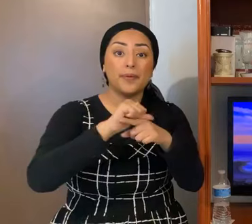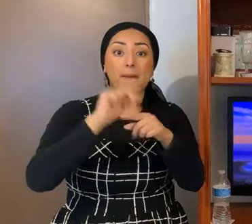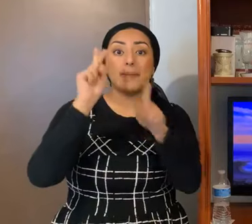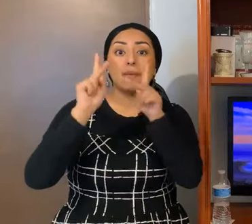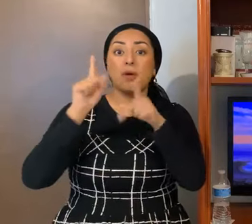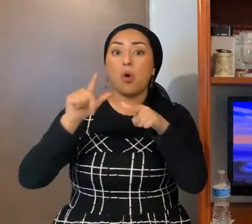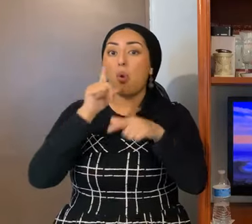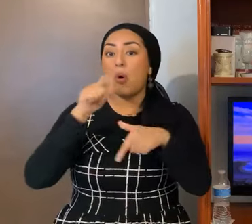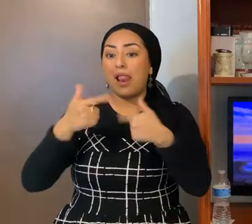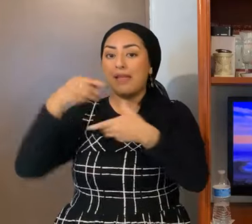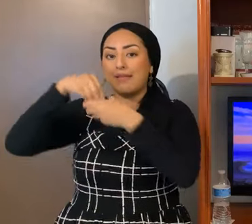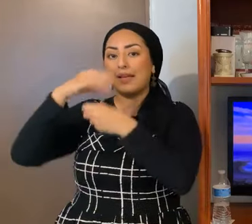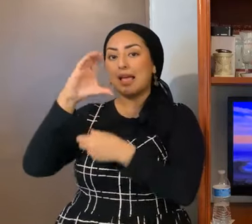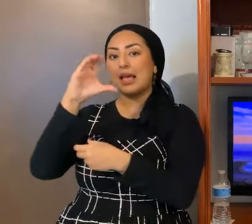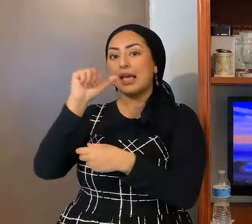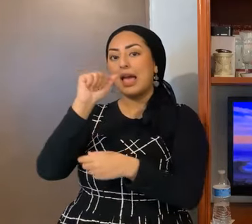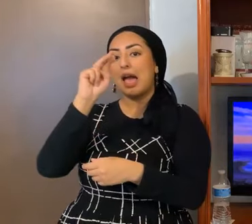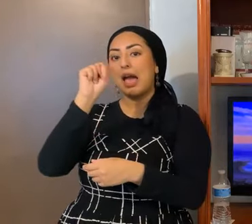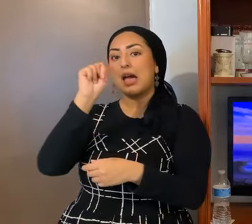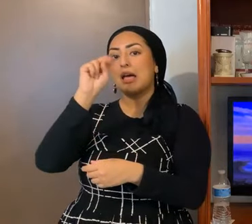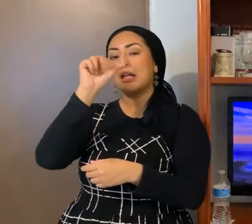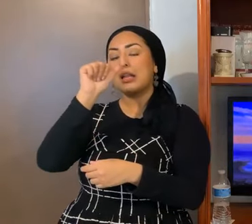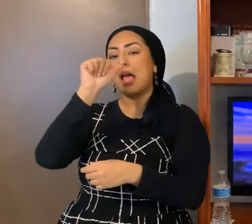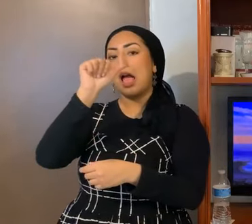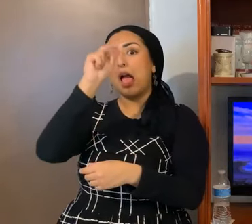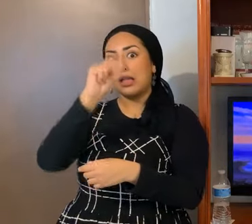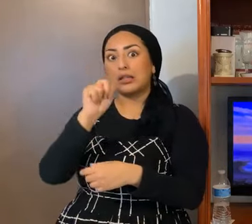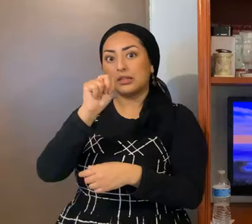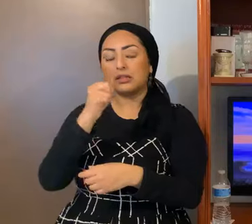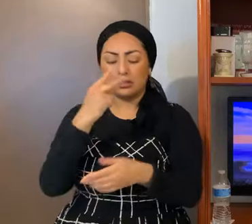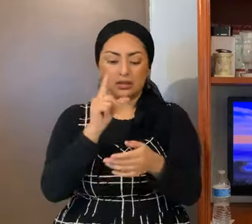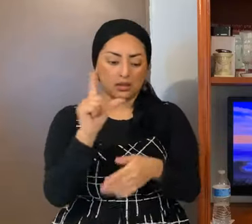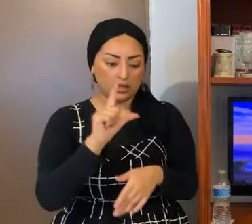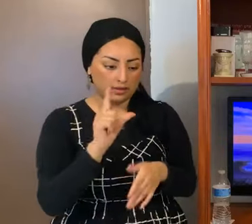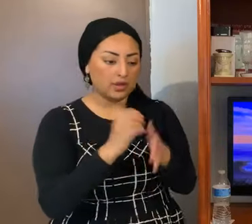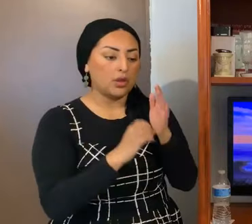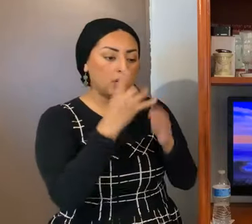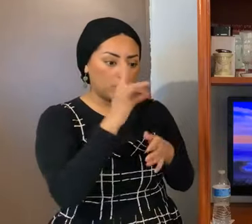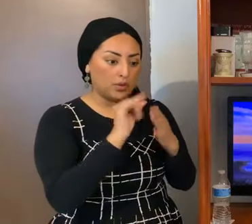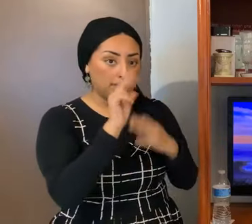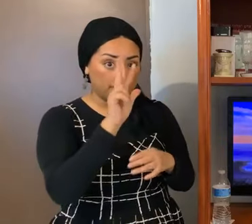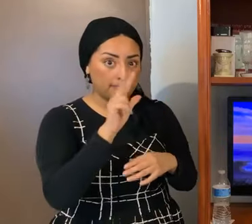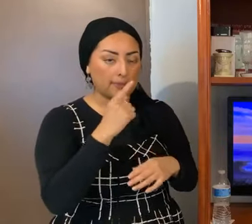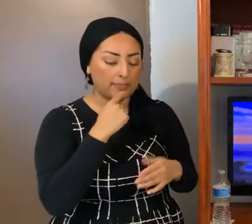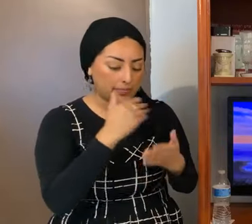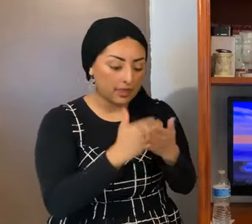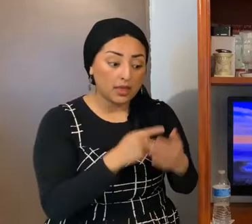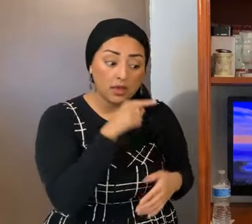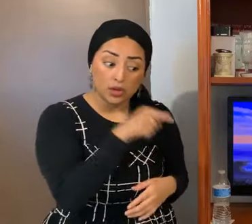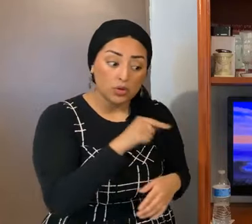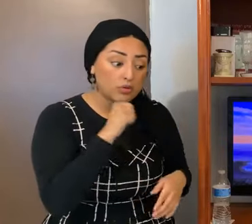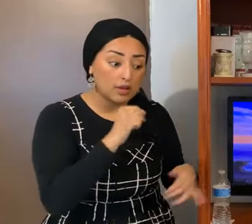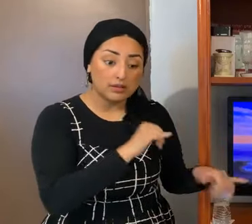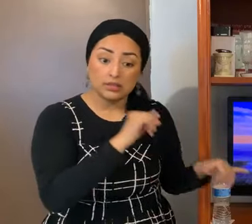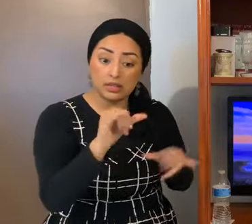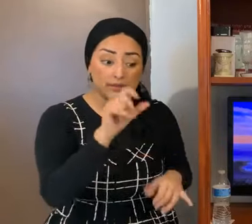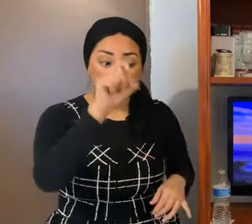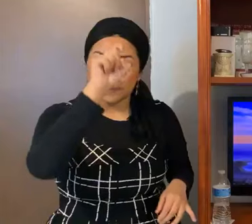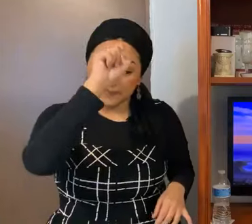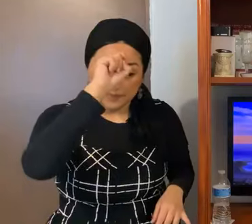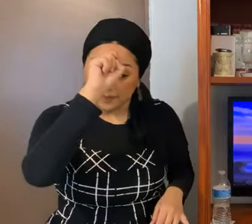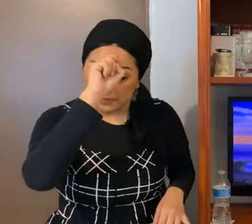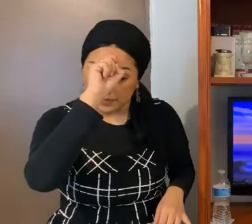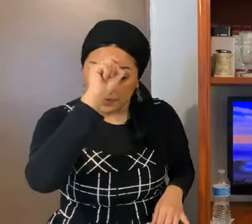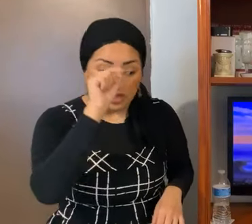los cananeos. Vamos a ver en el Levítico 18, verso 3. No haréis como hacen en la tierra de Egipto, en la cual